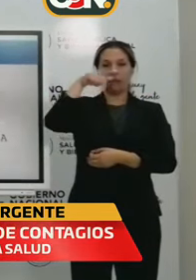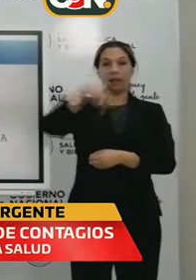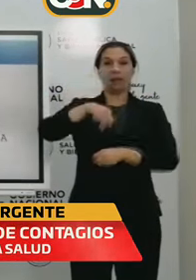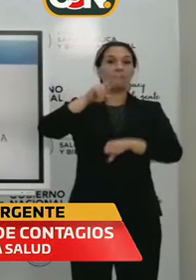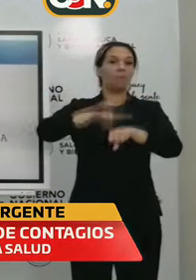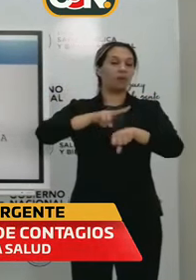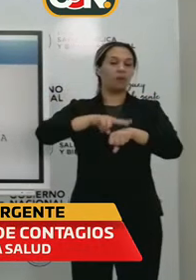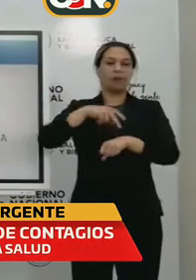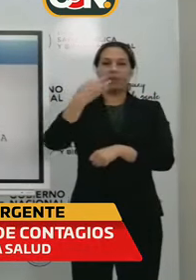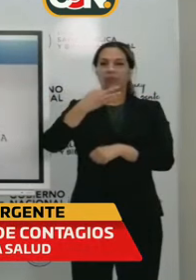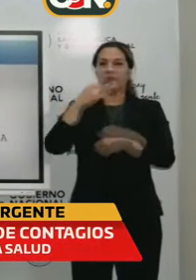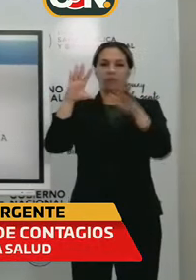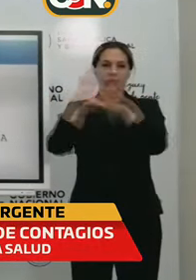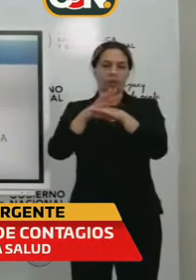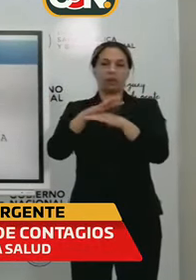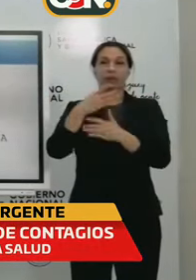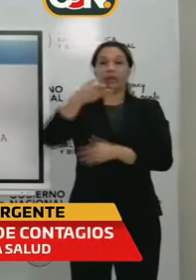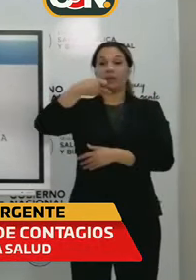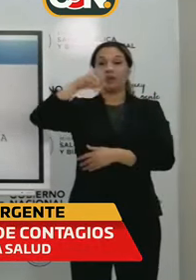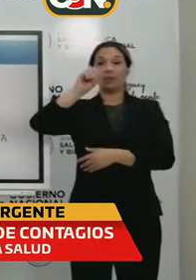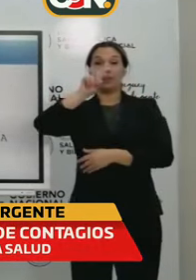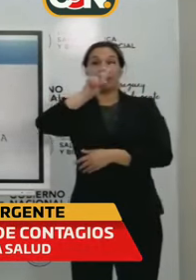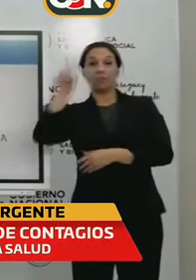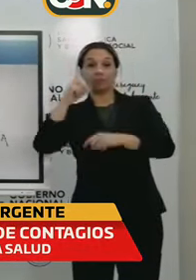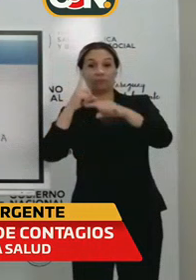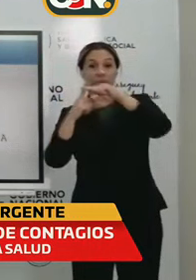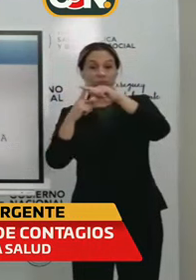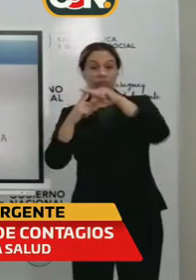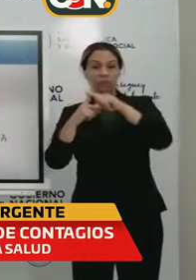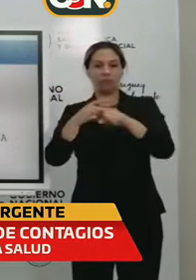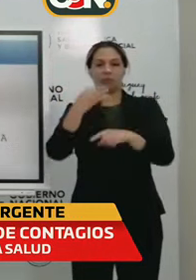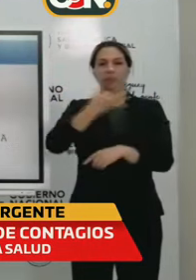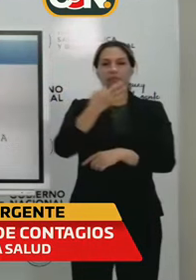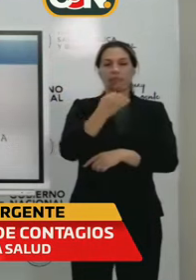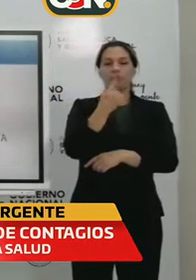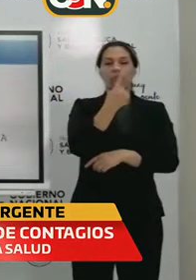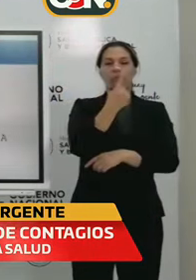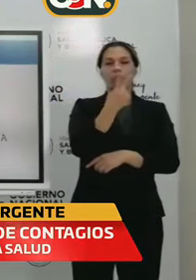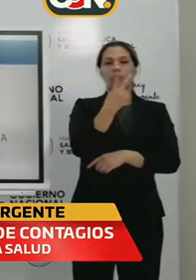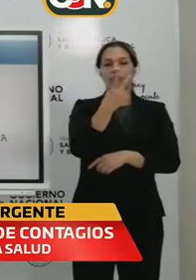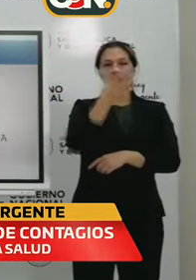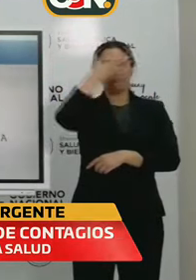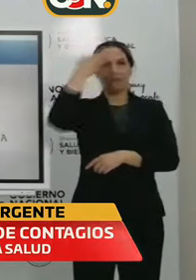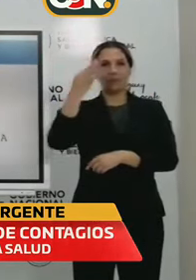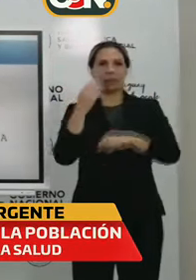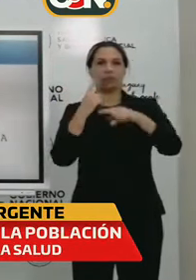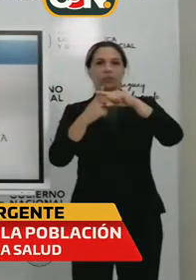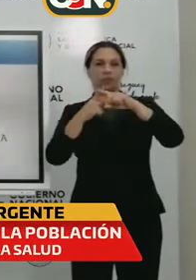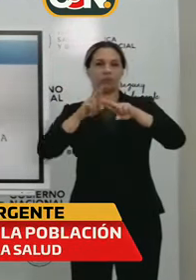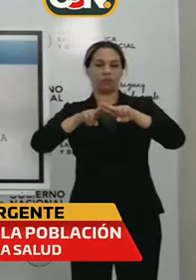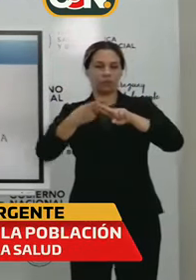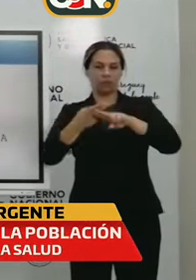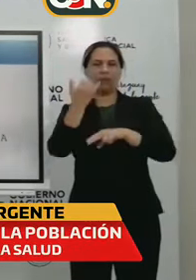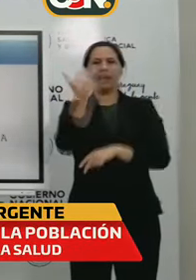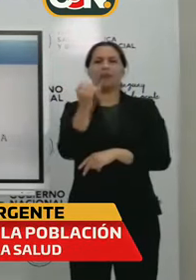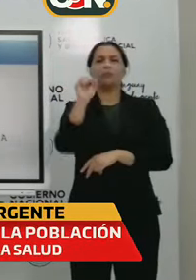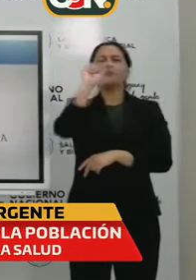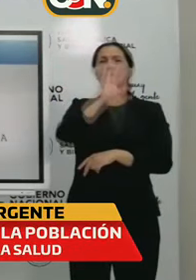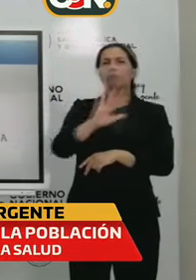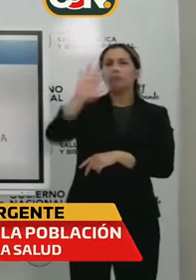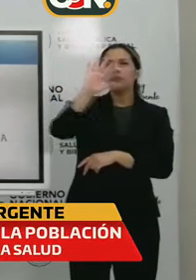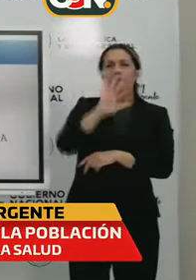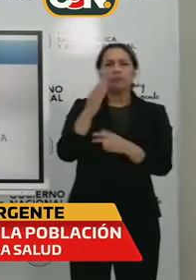tenemos que tener una proporción igual. Si tenemos 90.000 casos, tendríamos que tener uno o dos reinfectados realmente. ¿Tenemos sospechas de infectados? Sí,